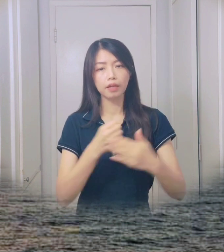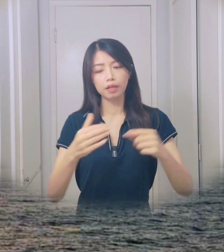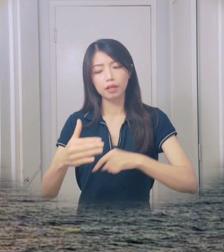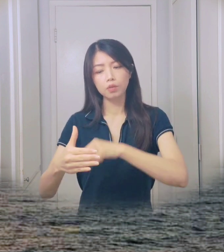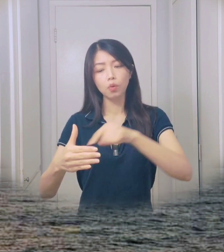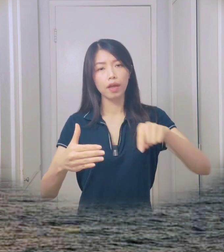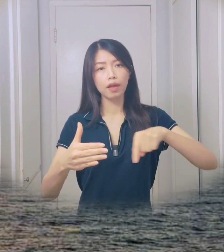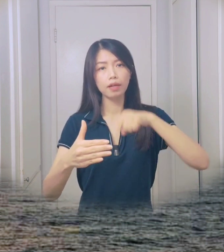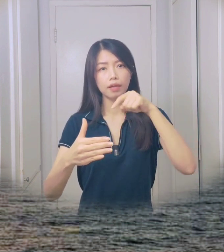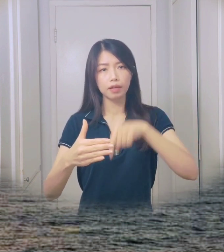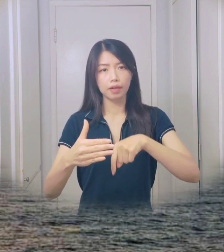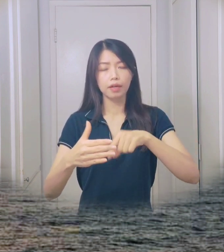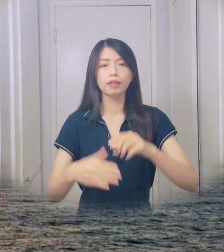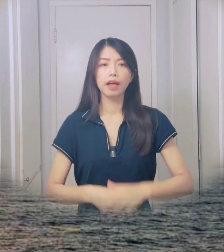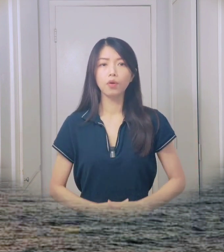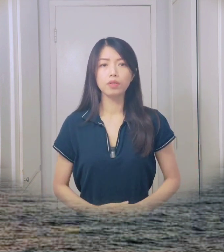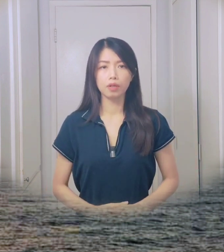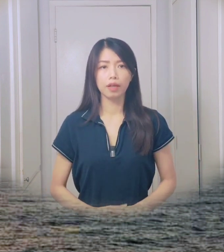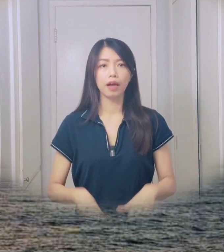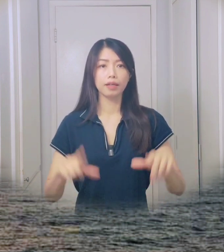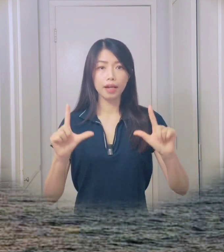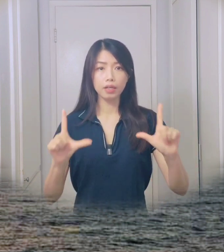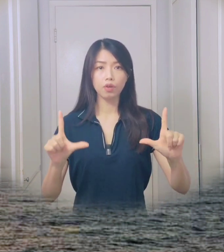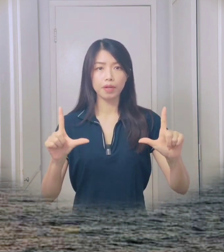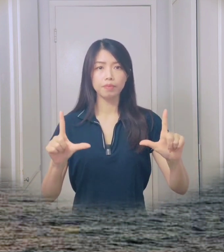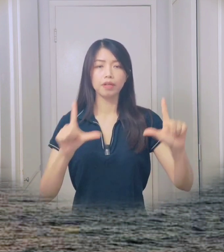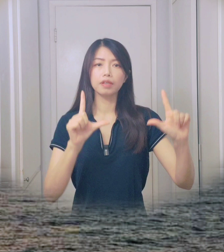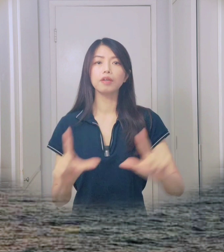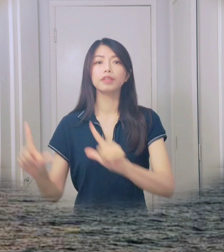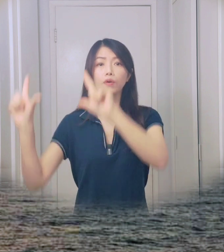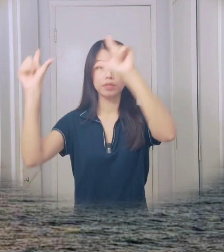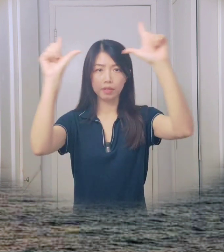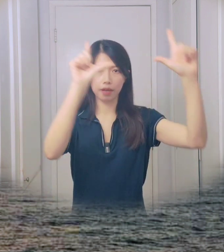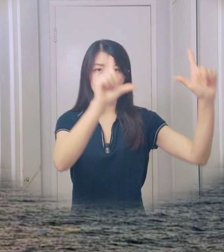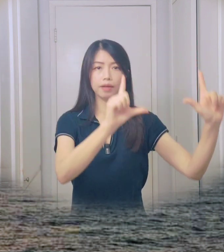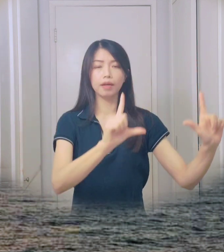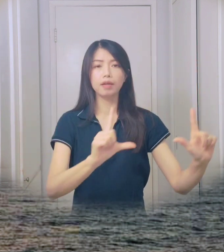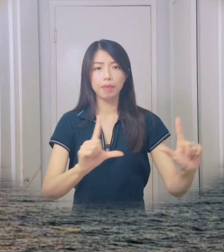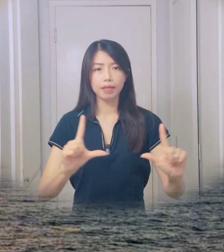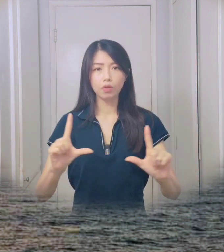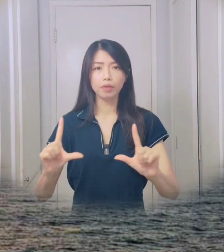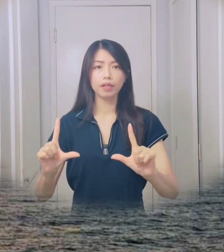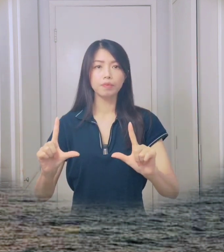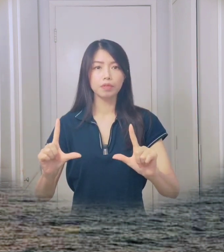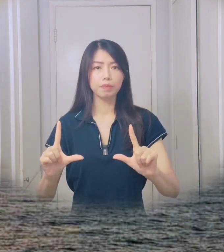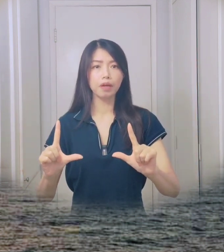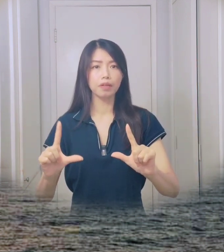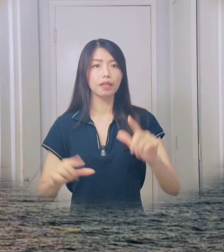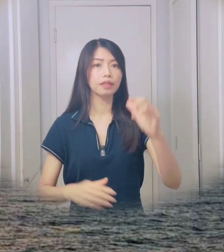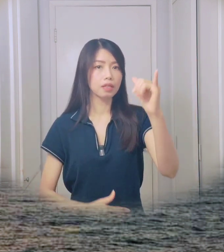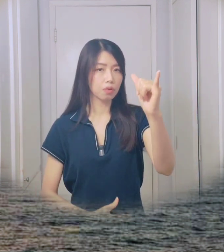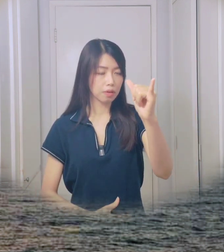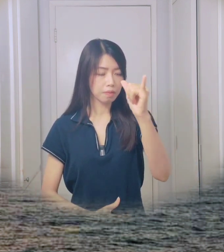은혜 속에 살고 있었네. 아까 살다 수어 말씀드렸죠? 살고 있었네. 박자가 좀 길다